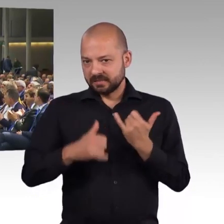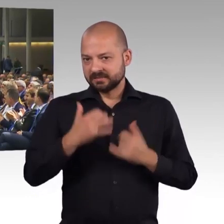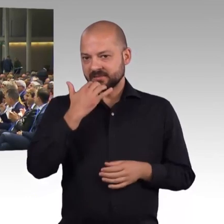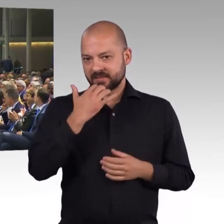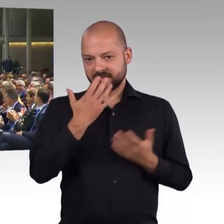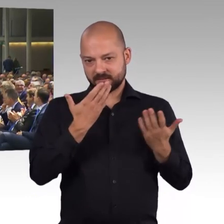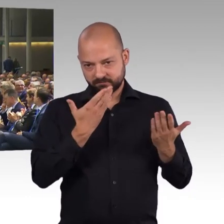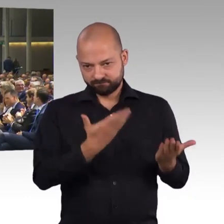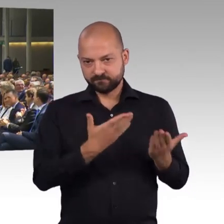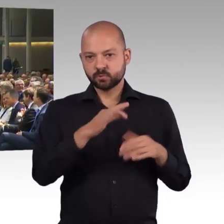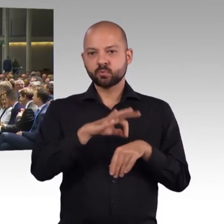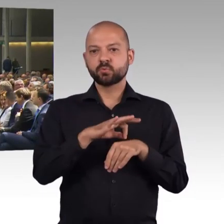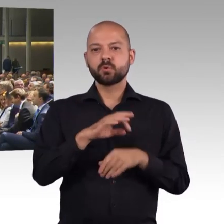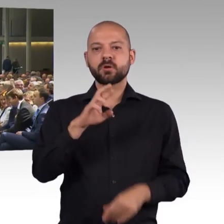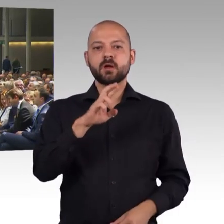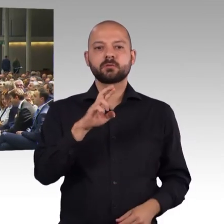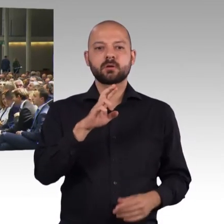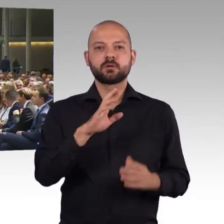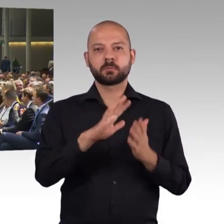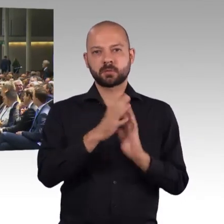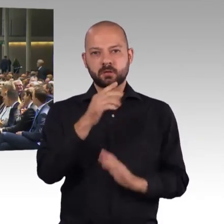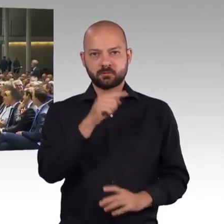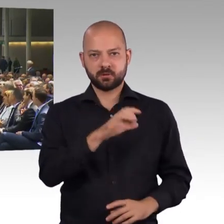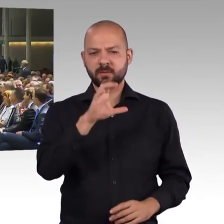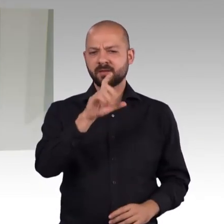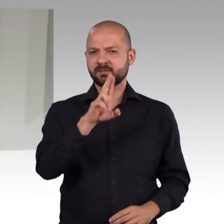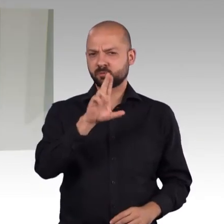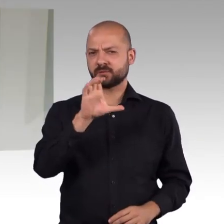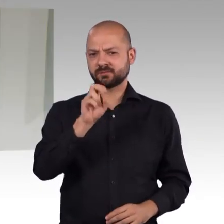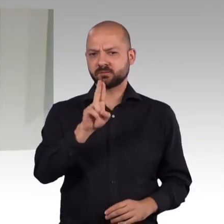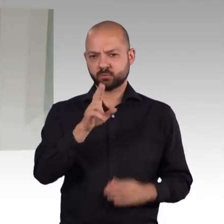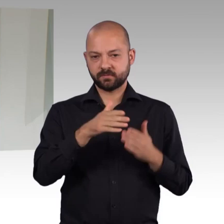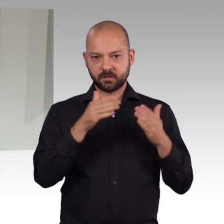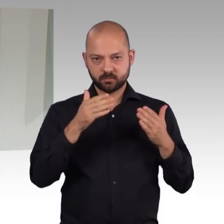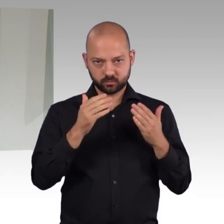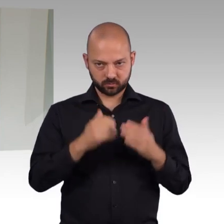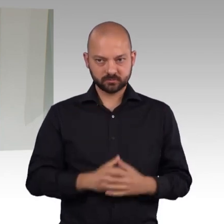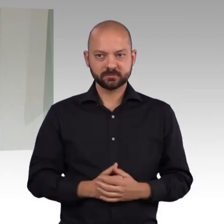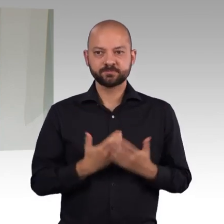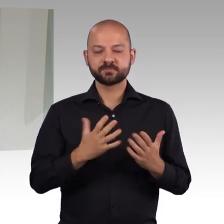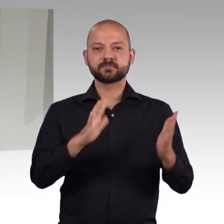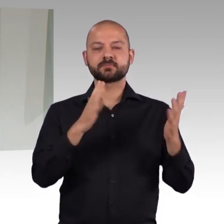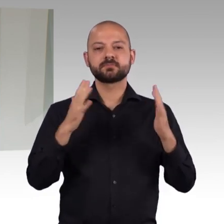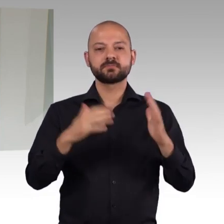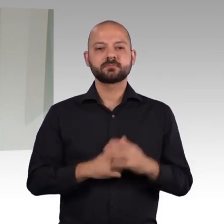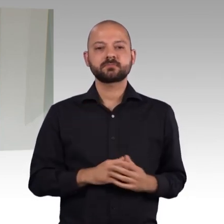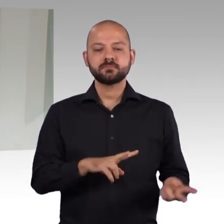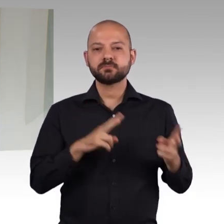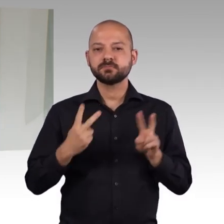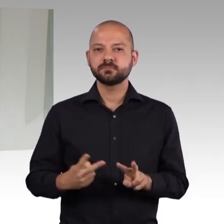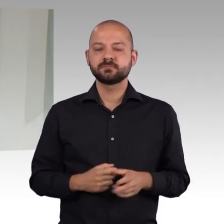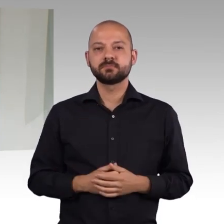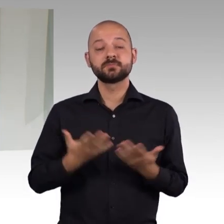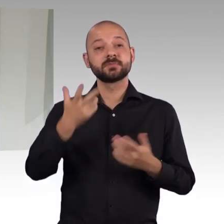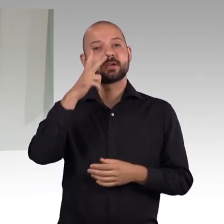Herr Präsident, verehrte Kolleginnen und Kollegen! Es wäre uns ja in der Verteidigungspolitik viel geholfen,